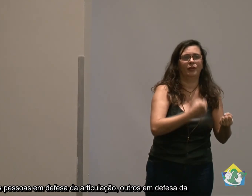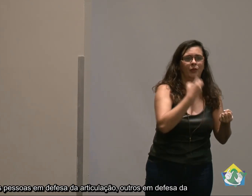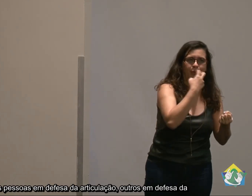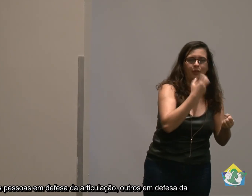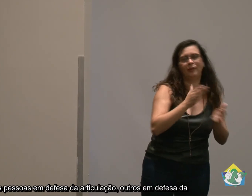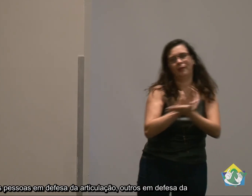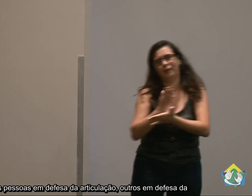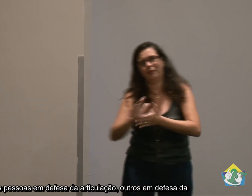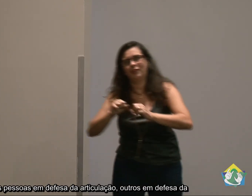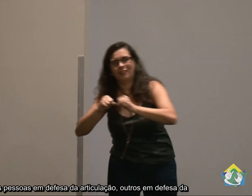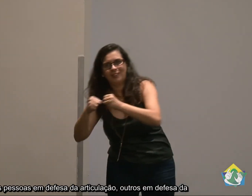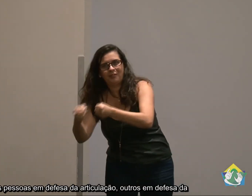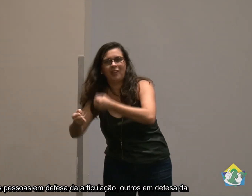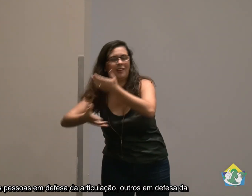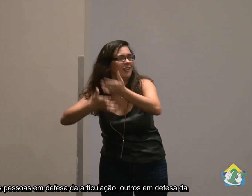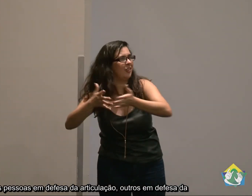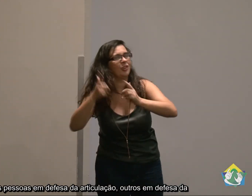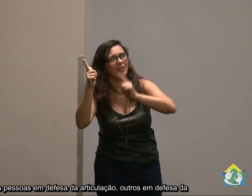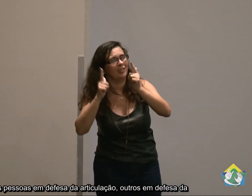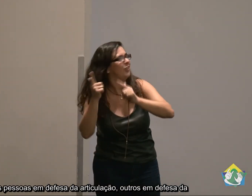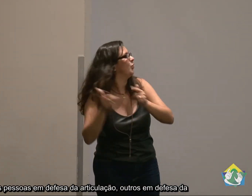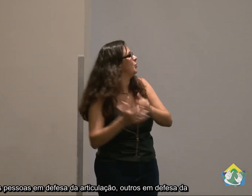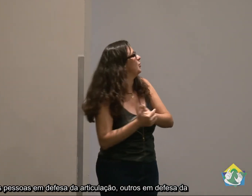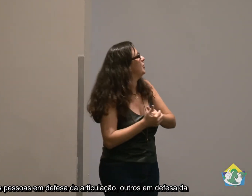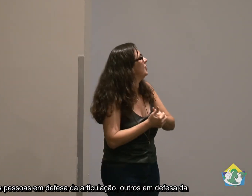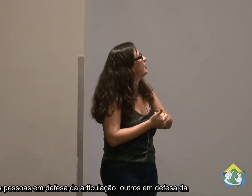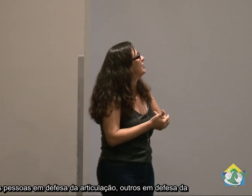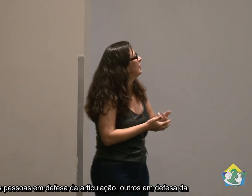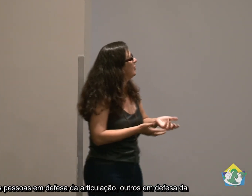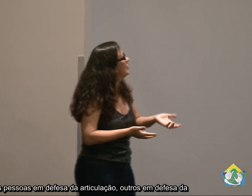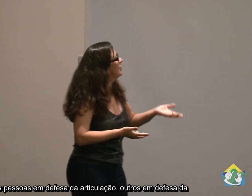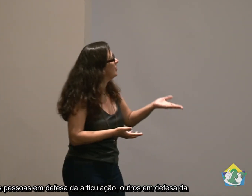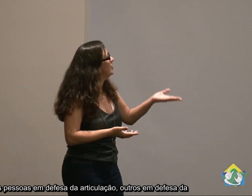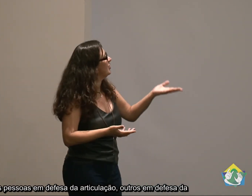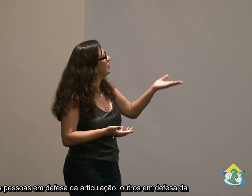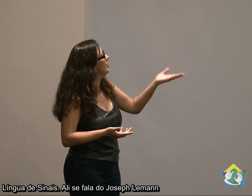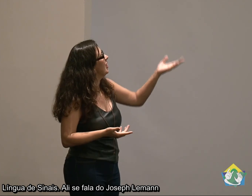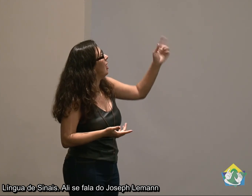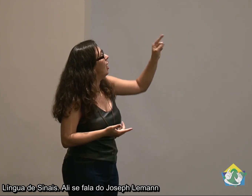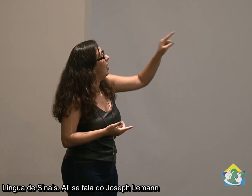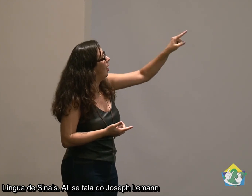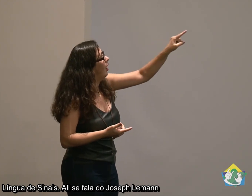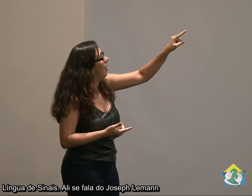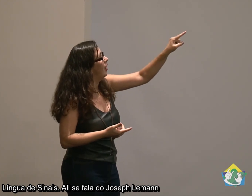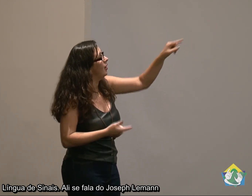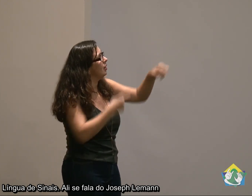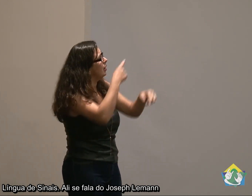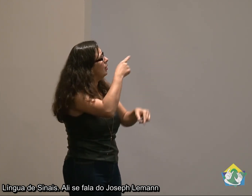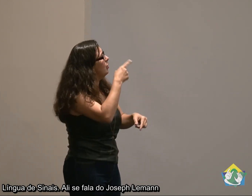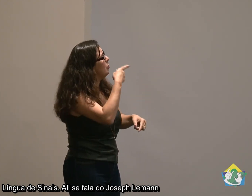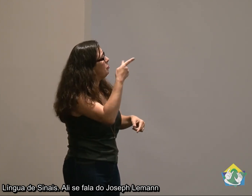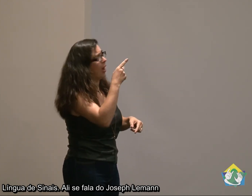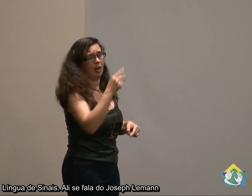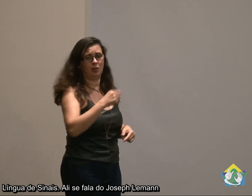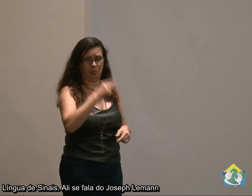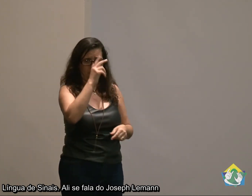algumas pessoas em defesa da articulação outros em defesa ao uso da língua de sinais ali